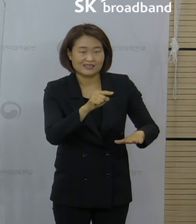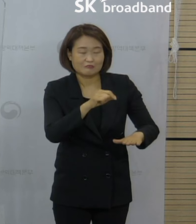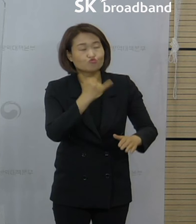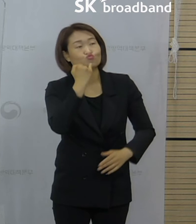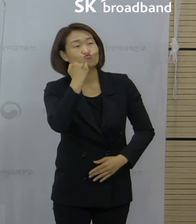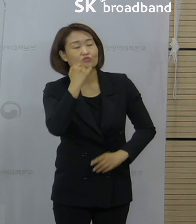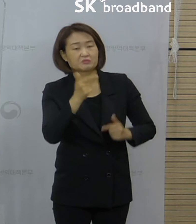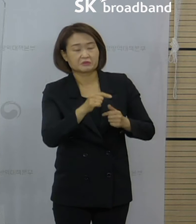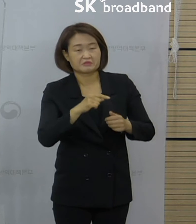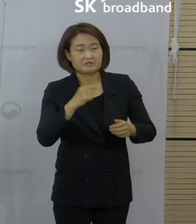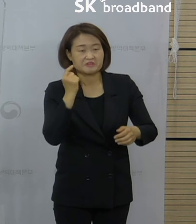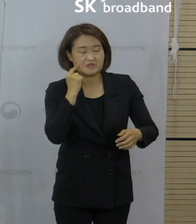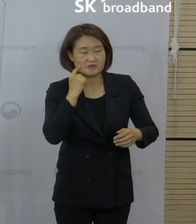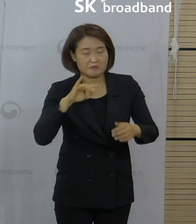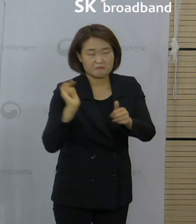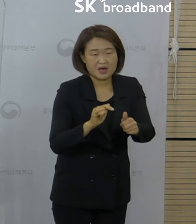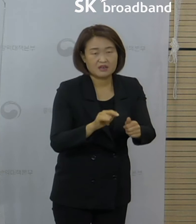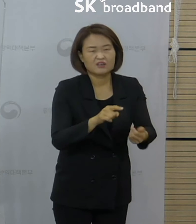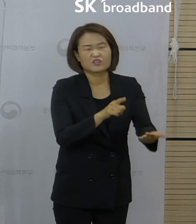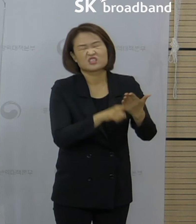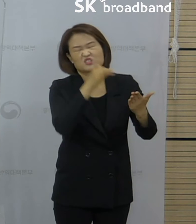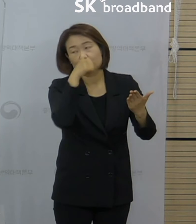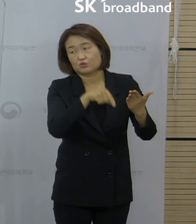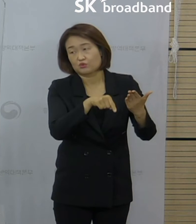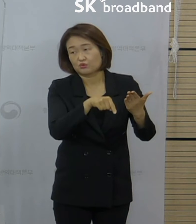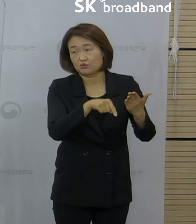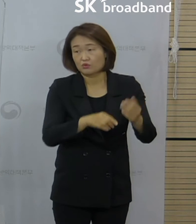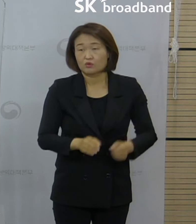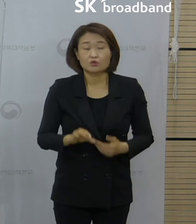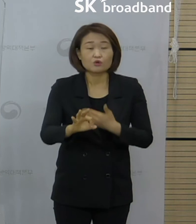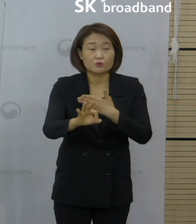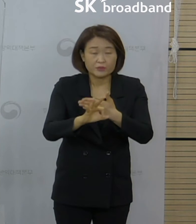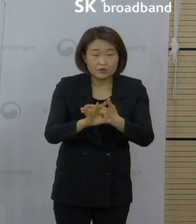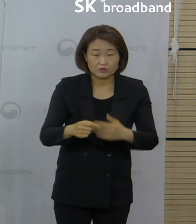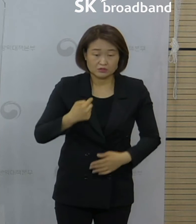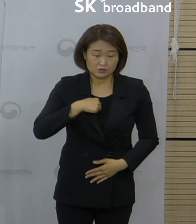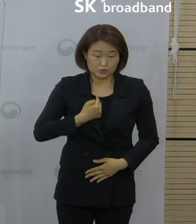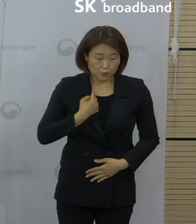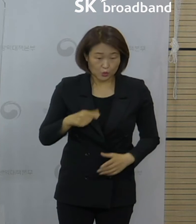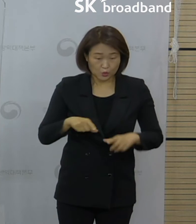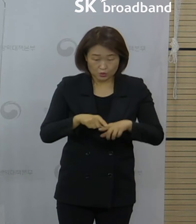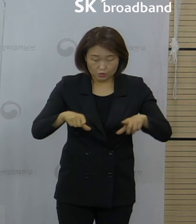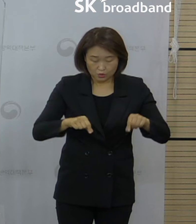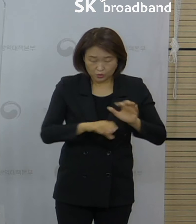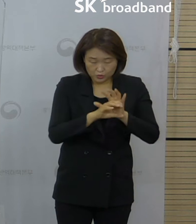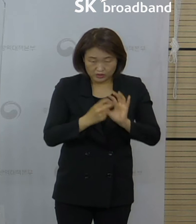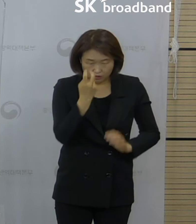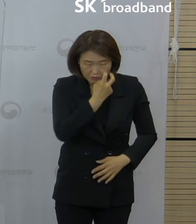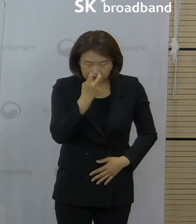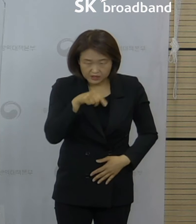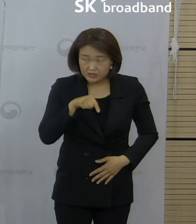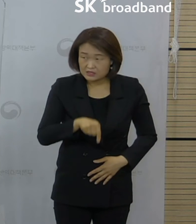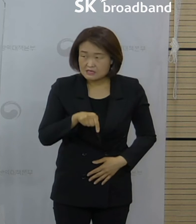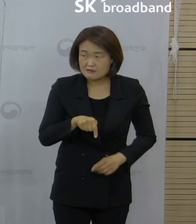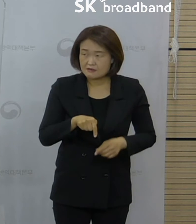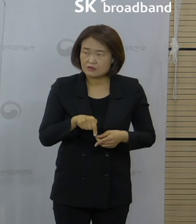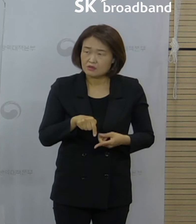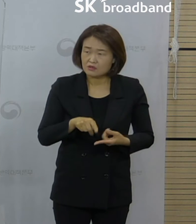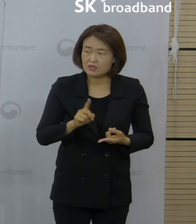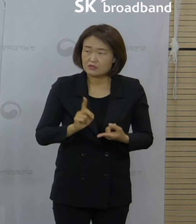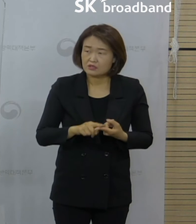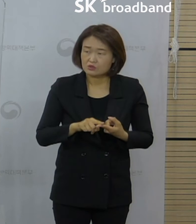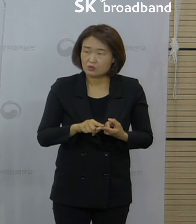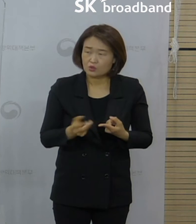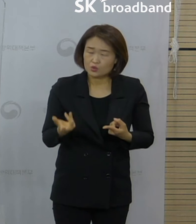것은 이 위험도가 낮다고 보는 건지, 아니면 위험을 감수해서라도 도입을 해야 하는 이유가